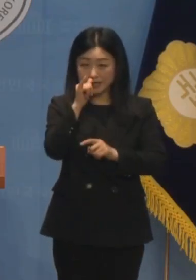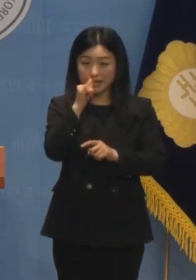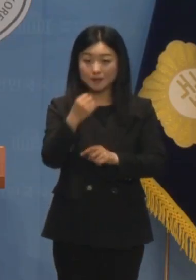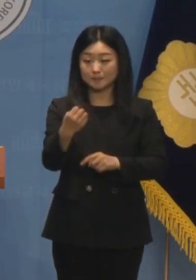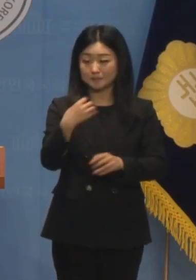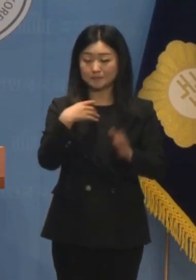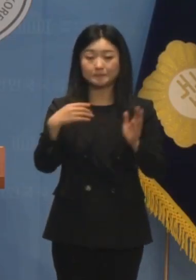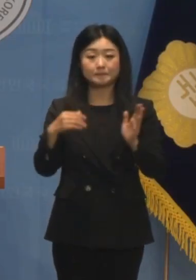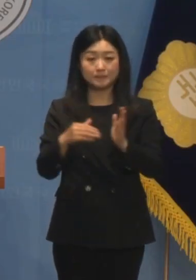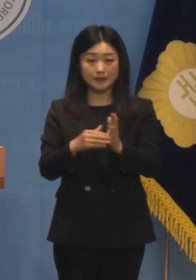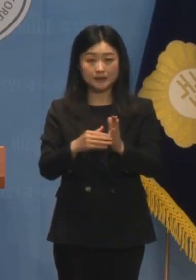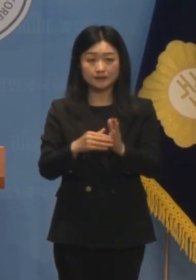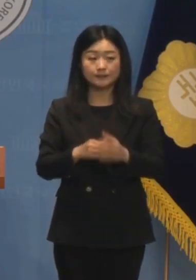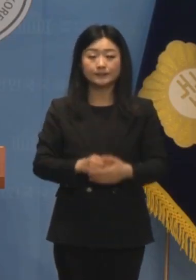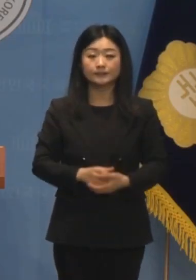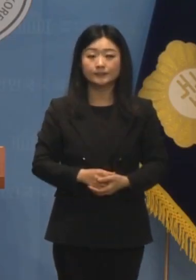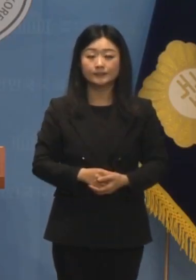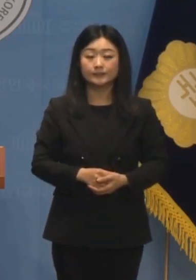있습니다.